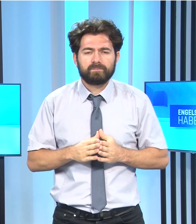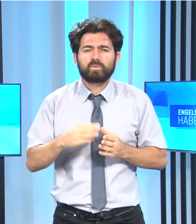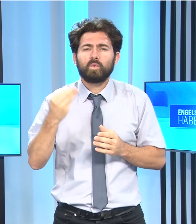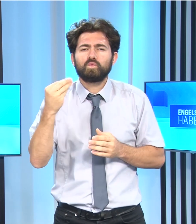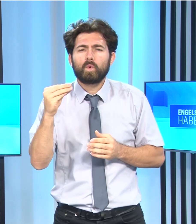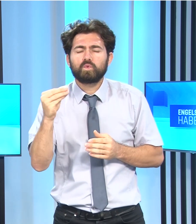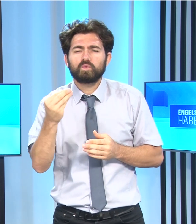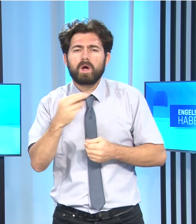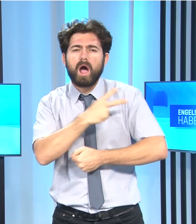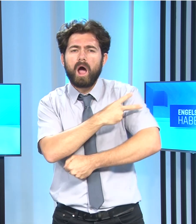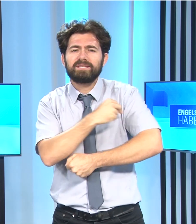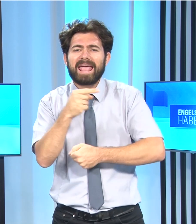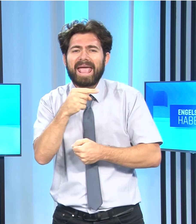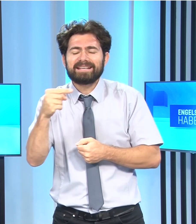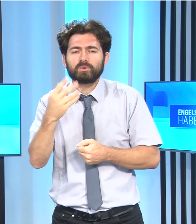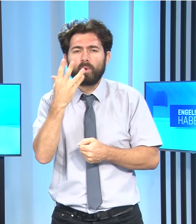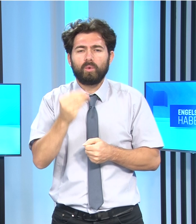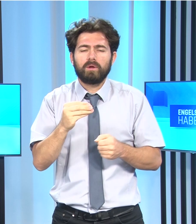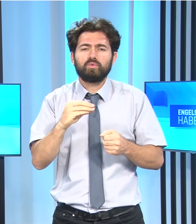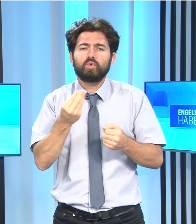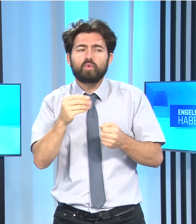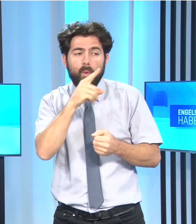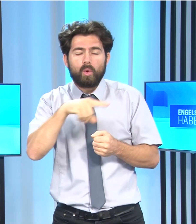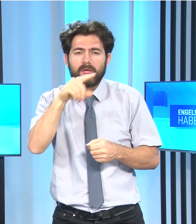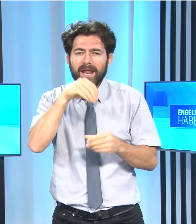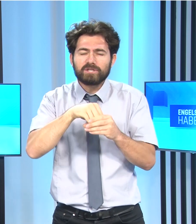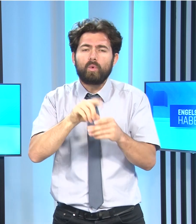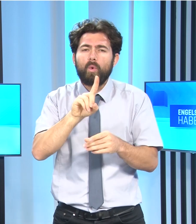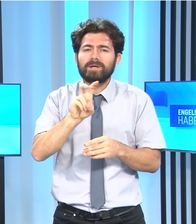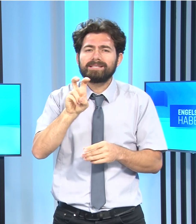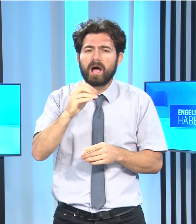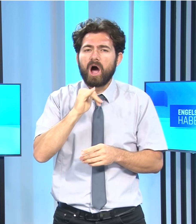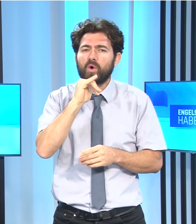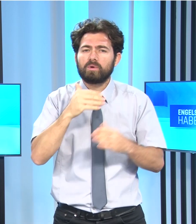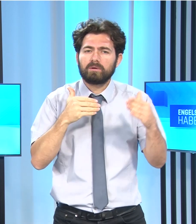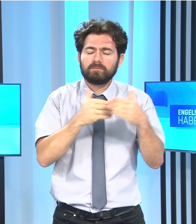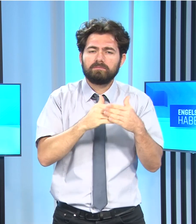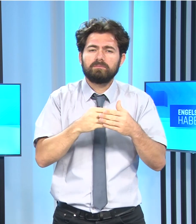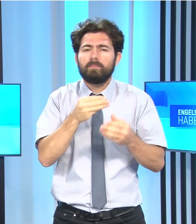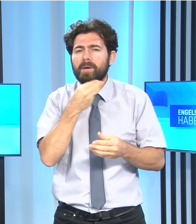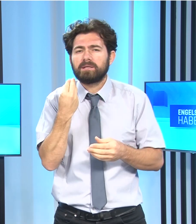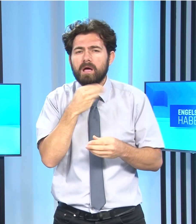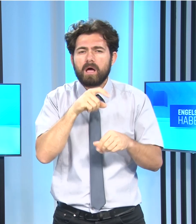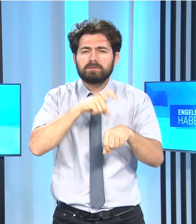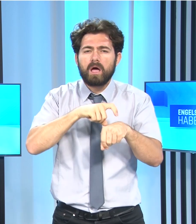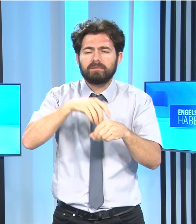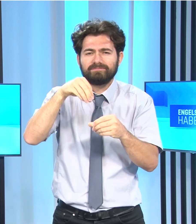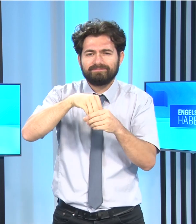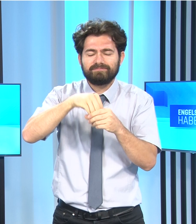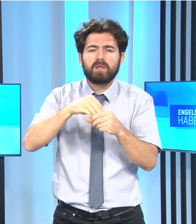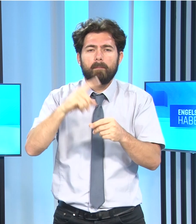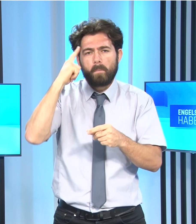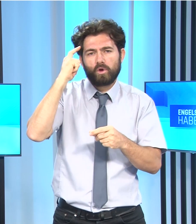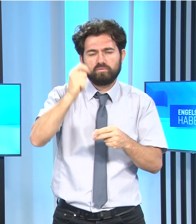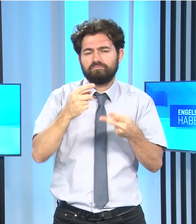Çocukluk çağı aşısı eksik olan çocuklar için 18 Ağustos'a kadar mesai saatleri içerisinde